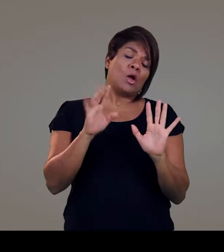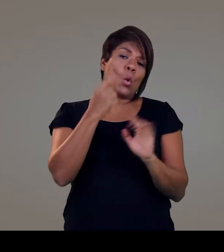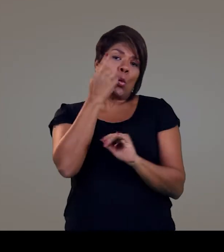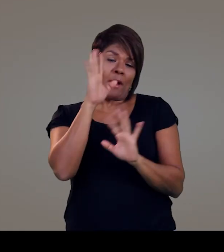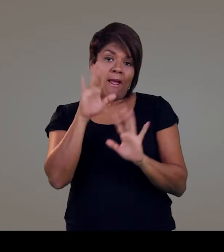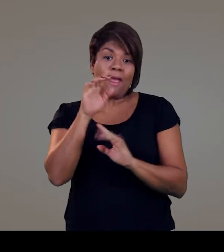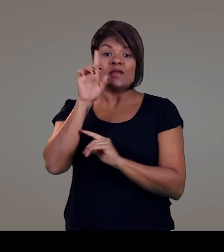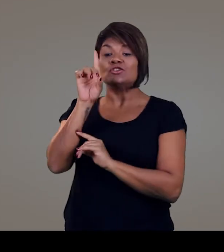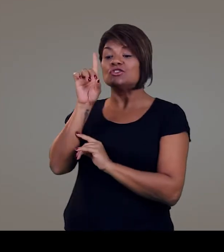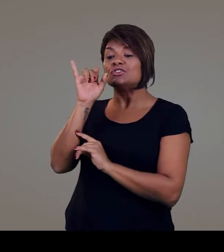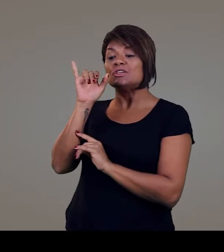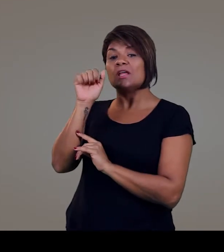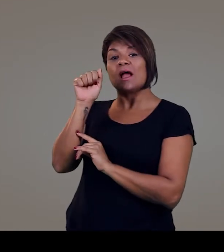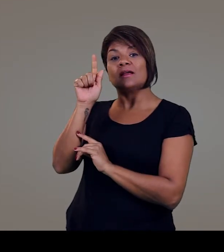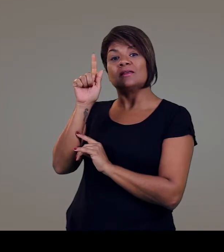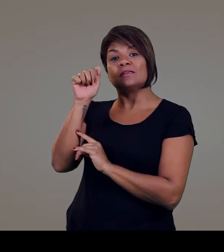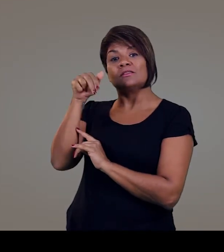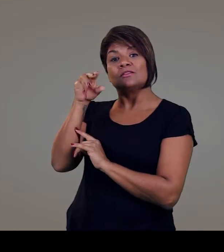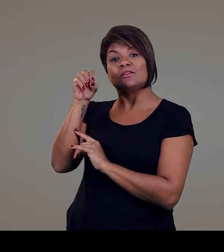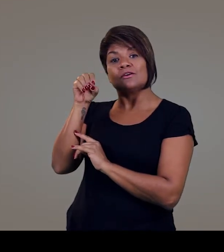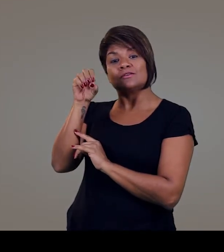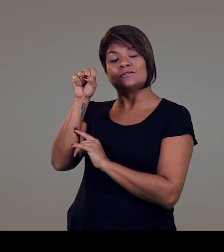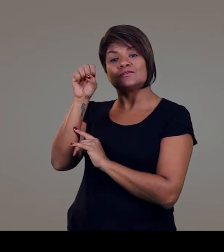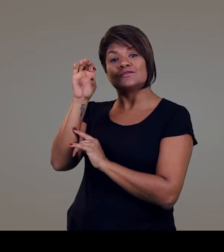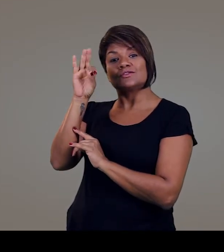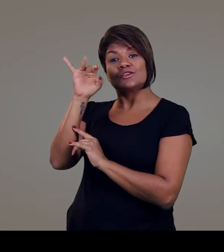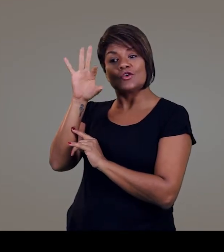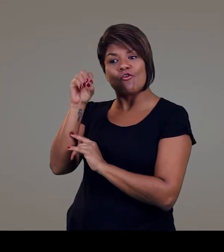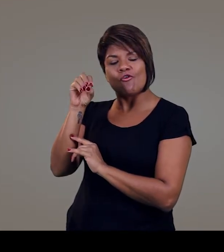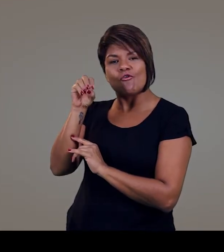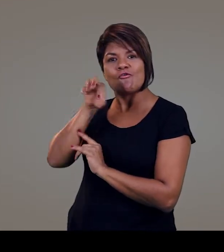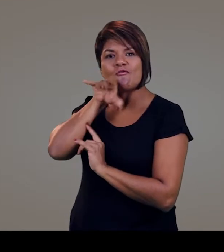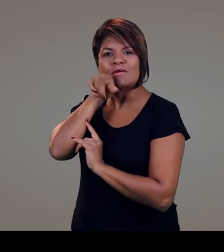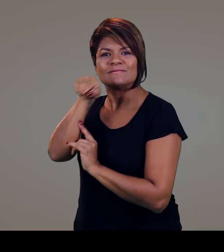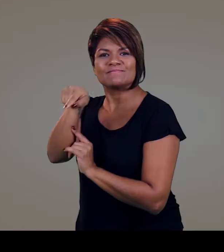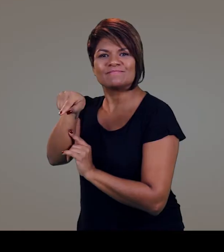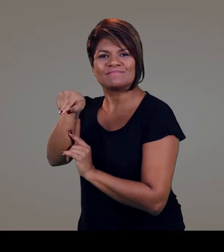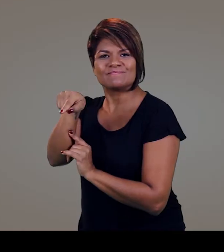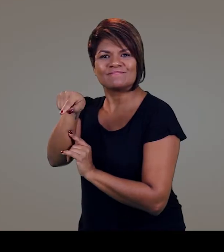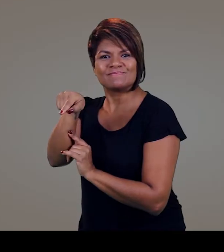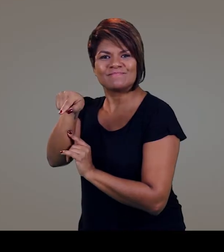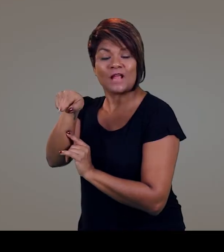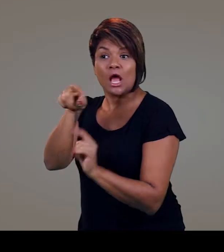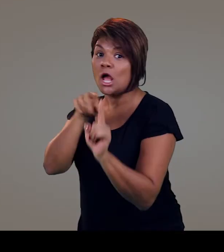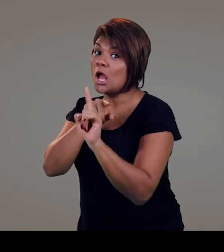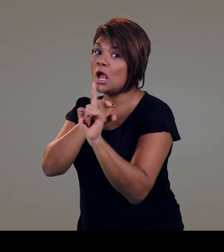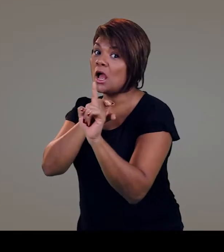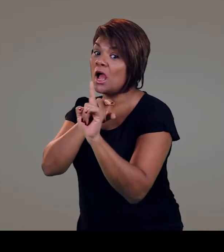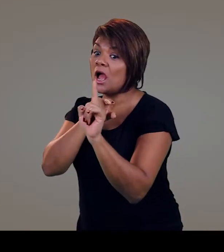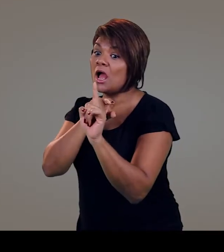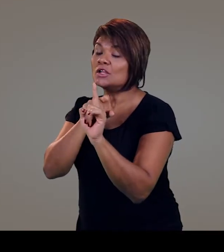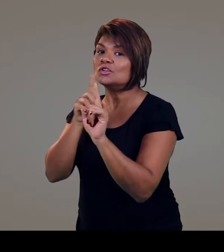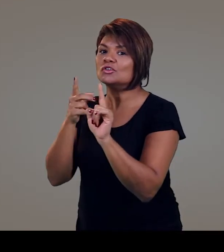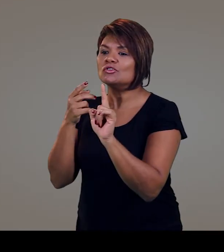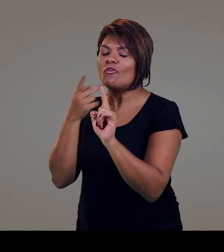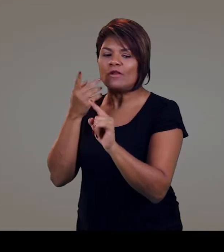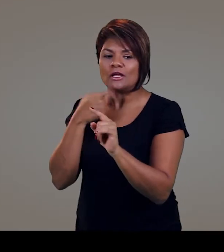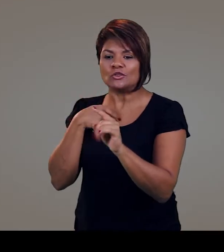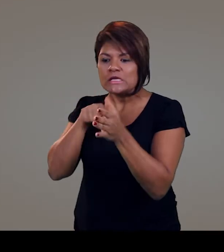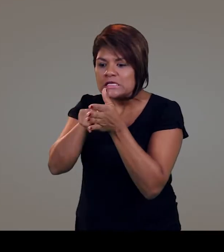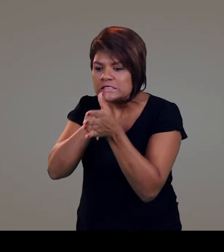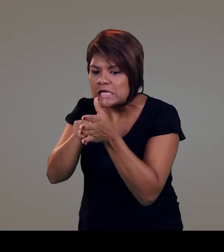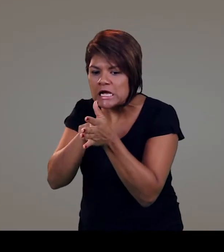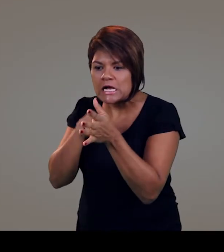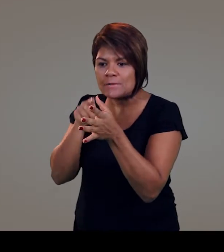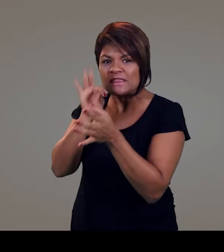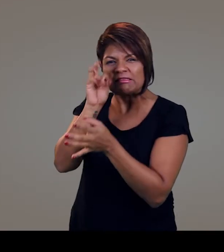diagnóstico mal feito. E veja bem, eu não estou falando da técnica de diagnosticar, que essa sempre,